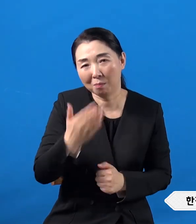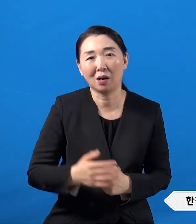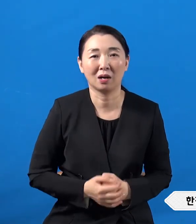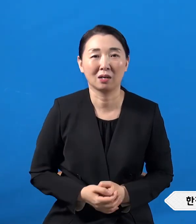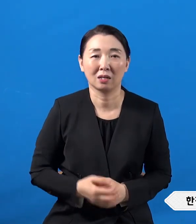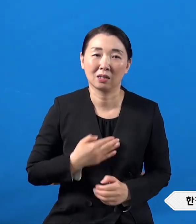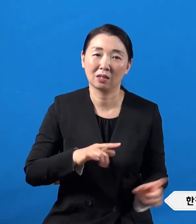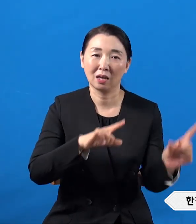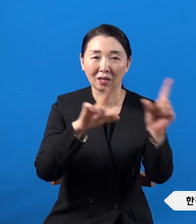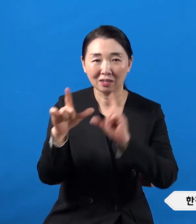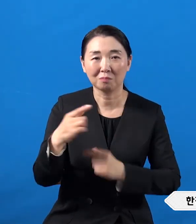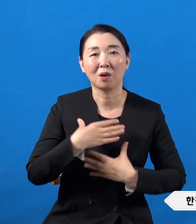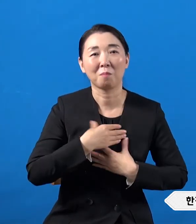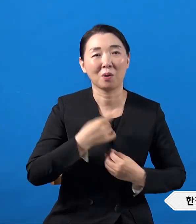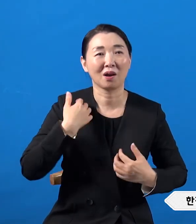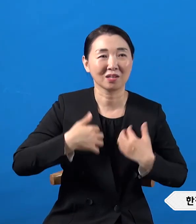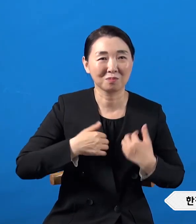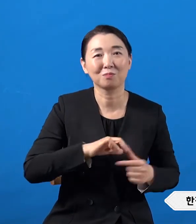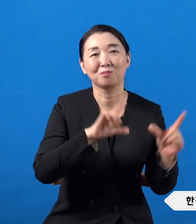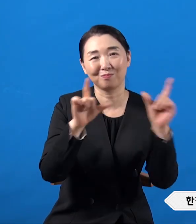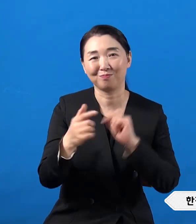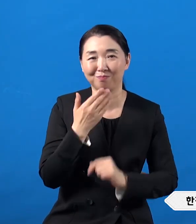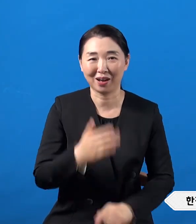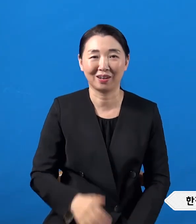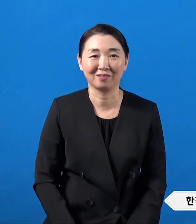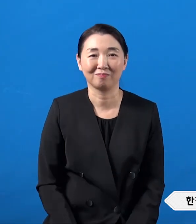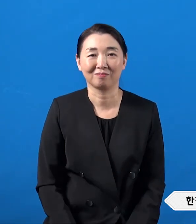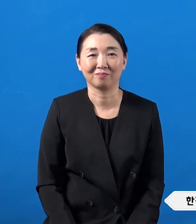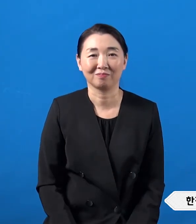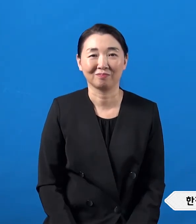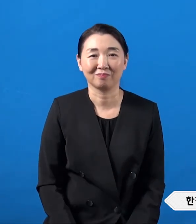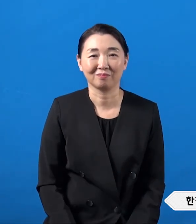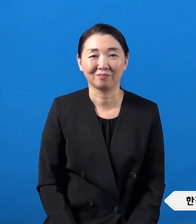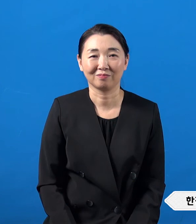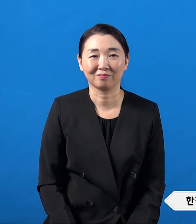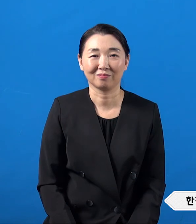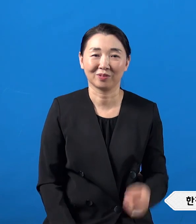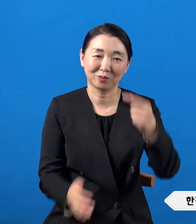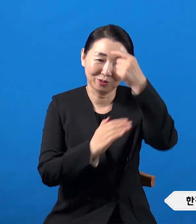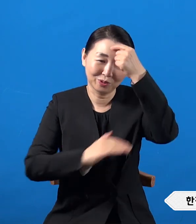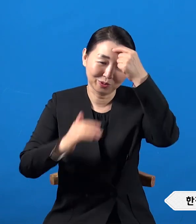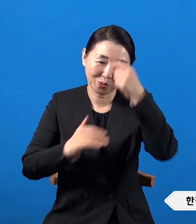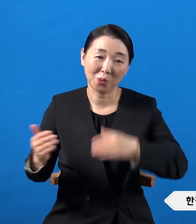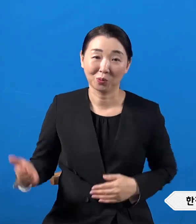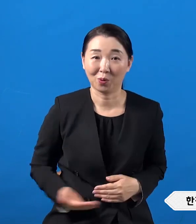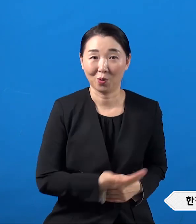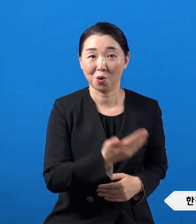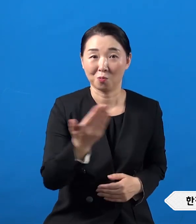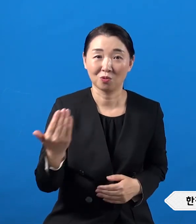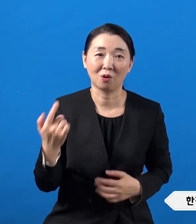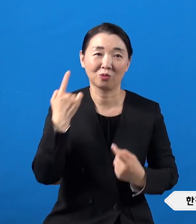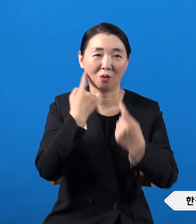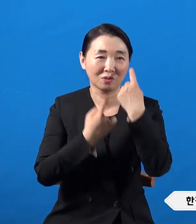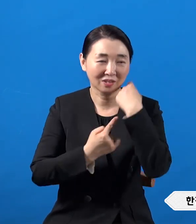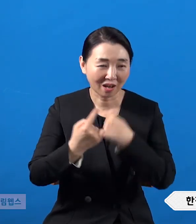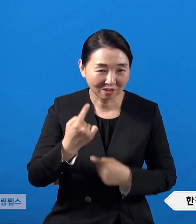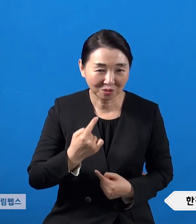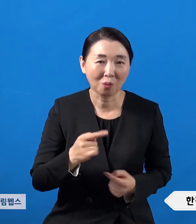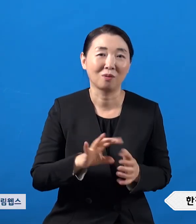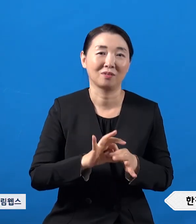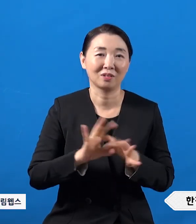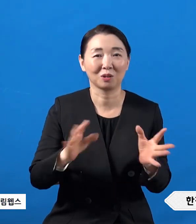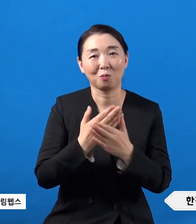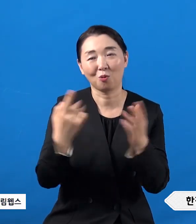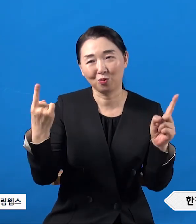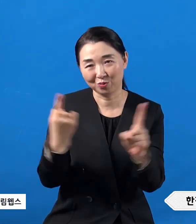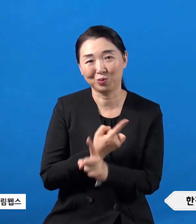내 삶의 평안과 기쁨을 누릴 수 있습니다. 우리 성도들이 어떤 상처에서라도